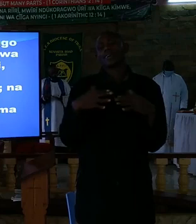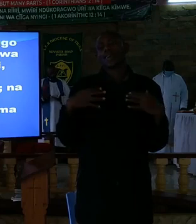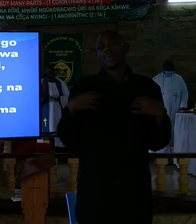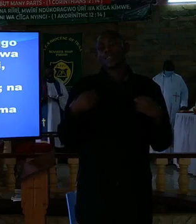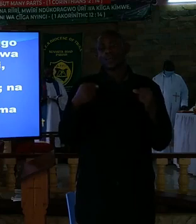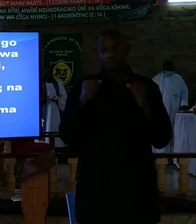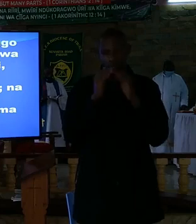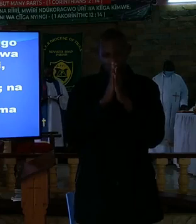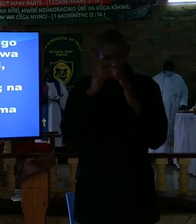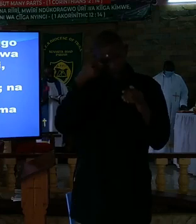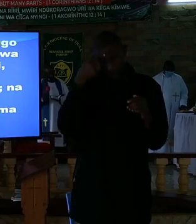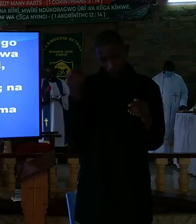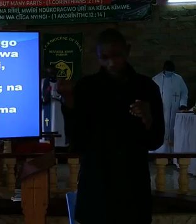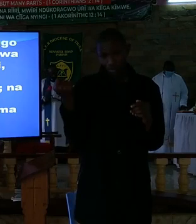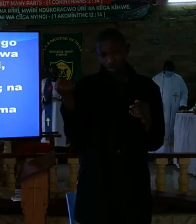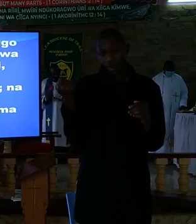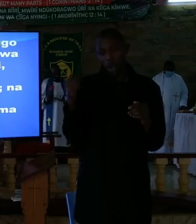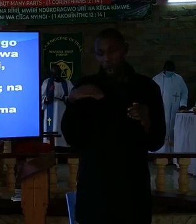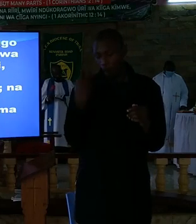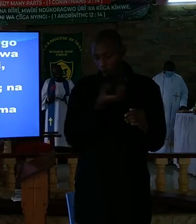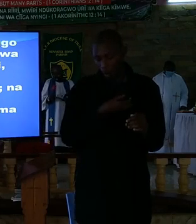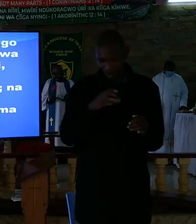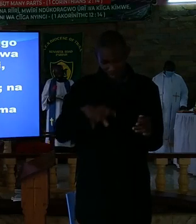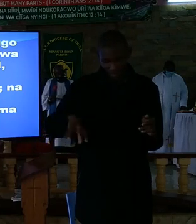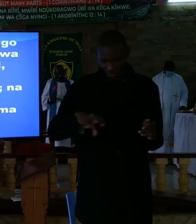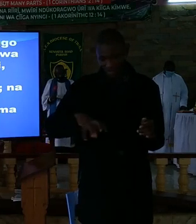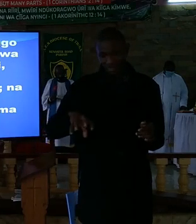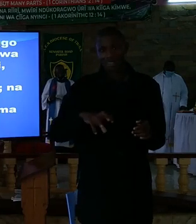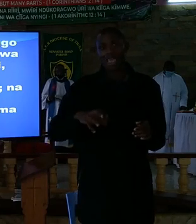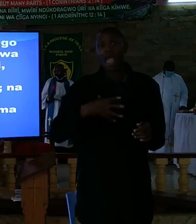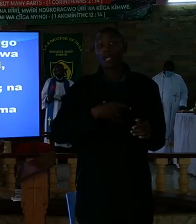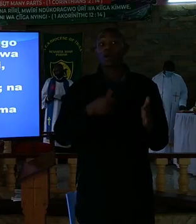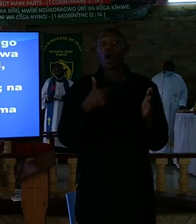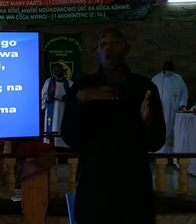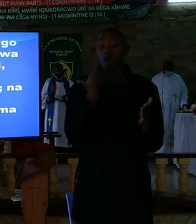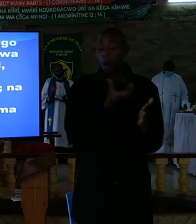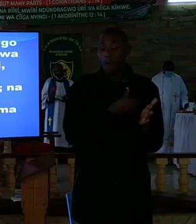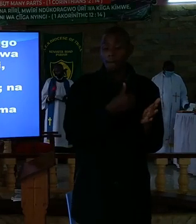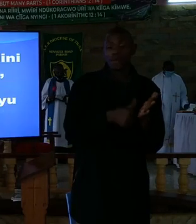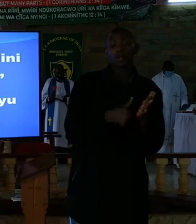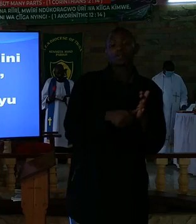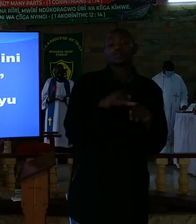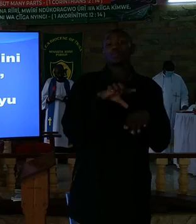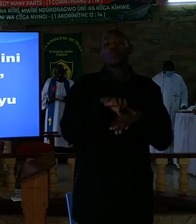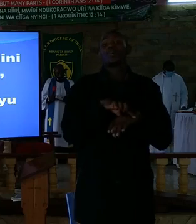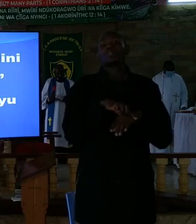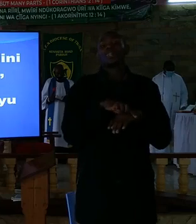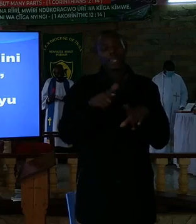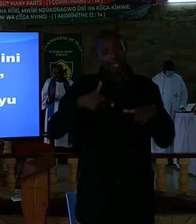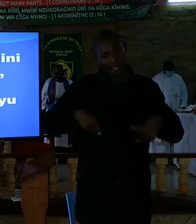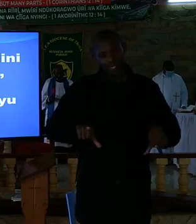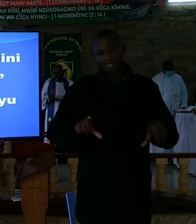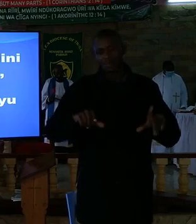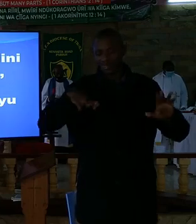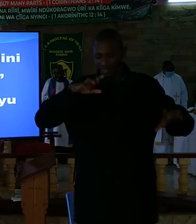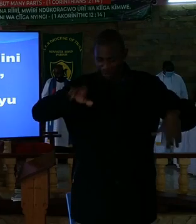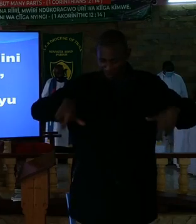tũhoe nĩ ũndũ wa mabataro maitũ na mathĩna ma thĩ yothe rekei